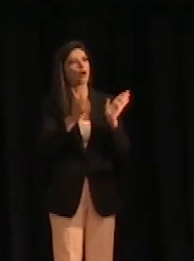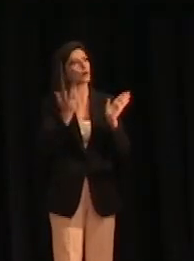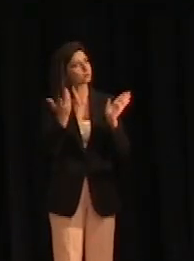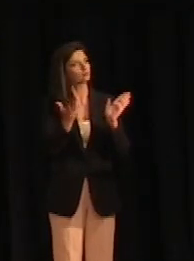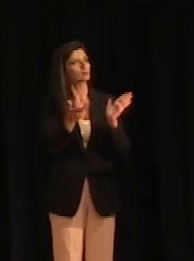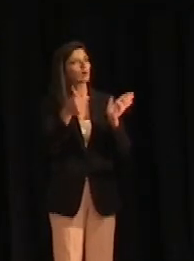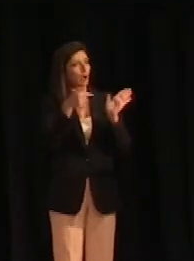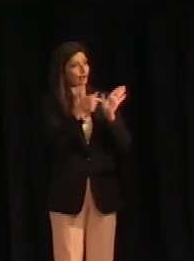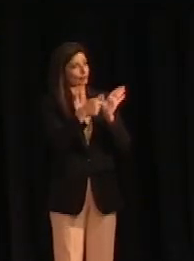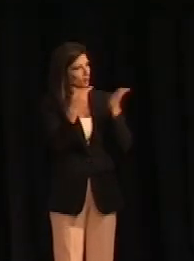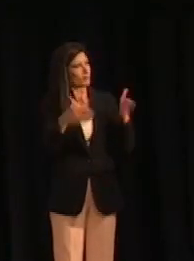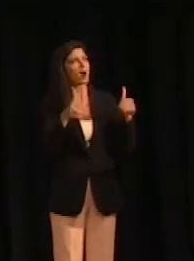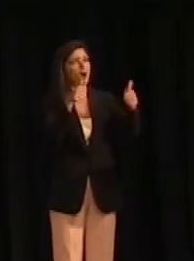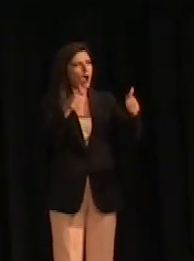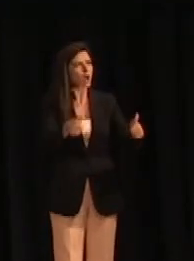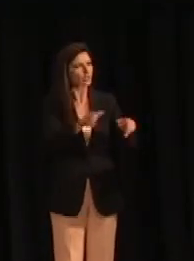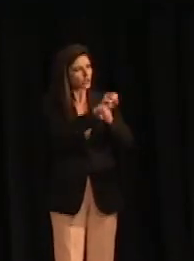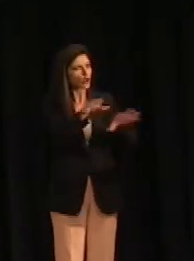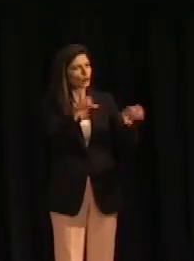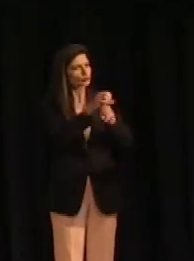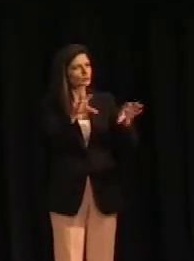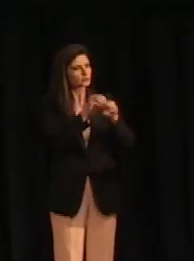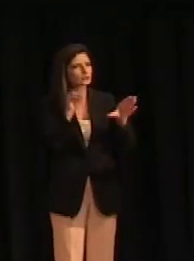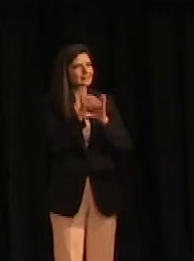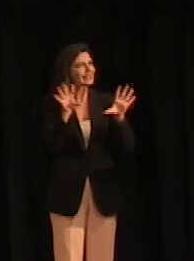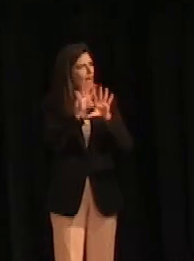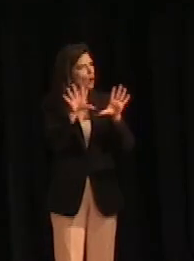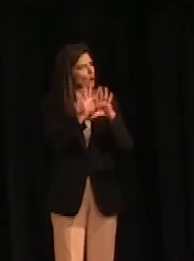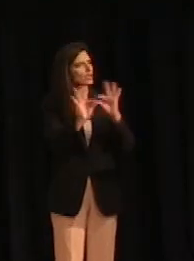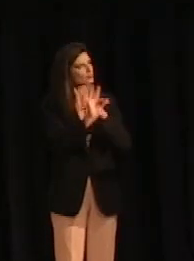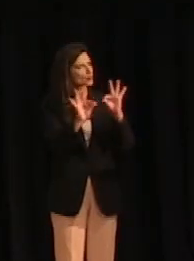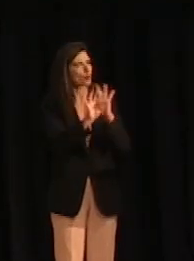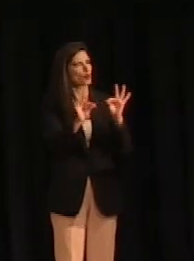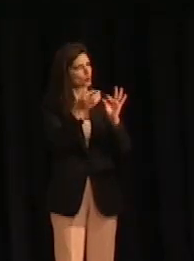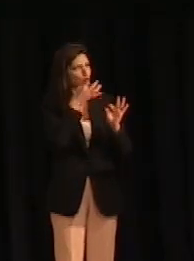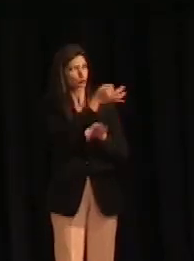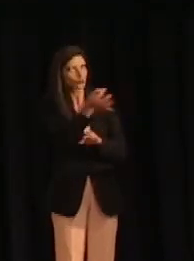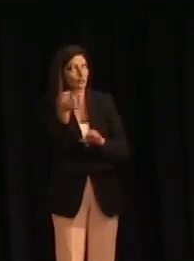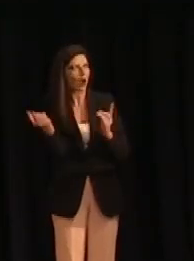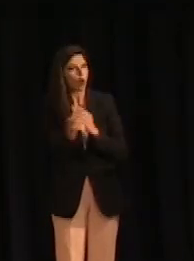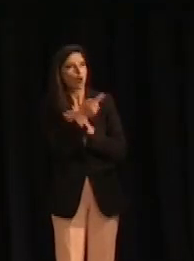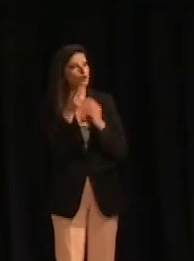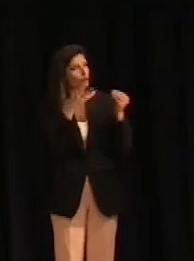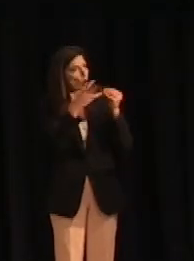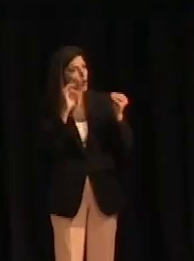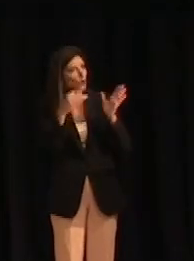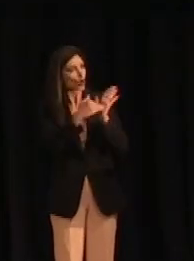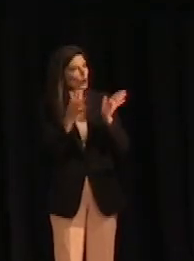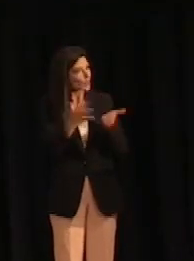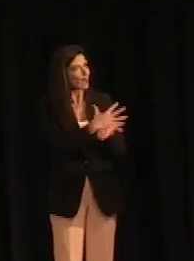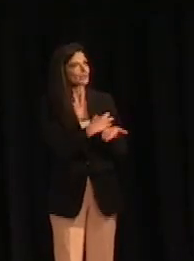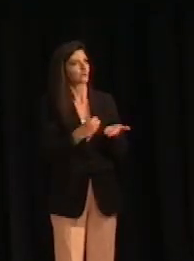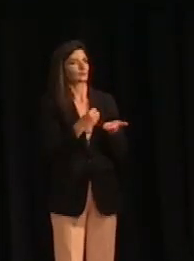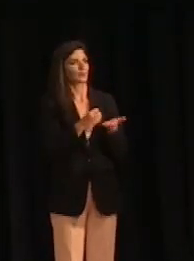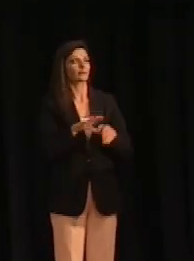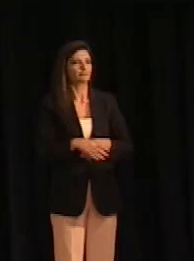δημοσιευτεί σε δελτίο τύπου σε όλα τα μέσα ενημέρωσης. Ένα μεγάλο θαύμα από τον Άγιο